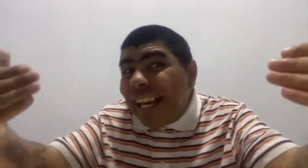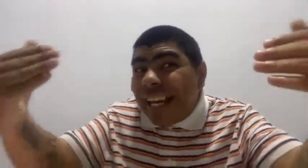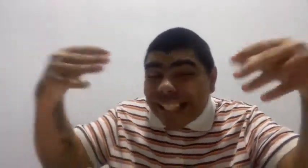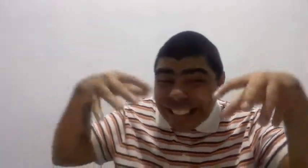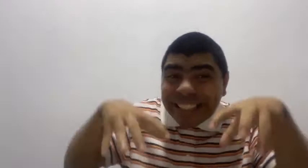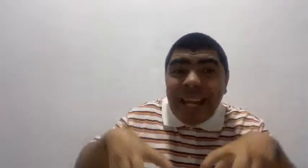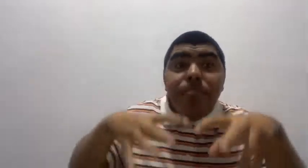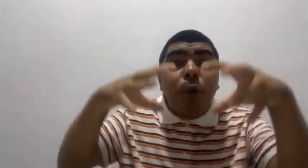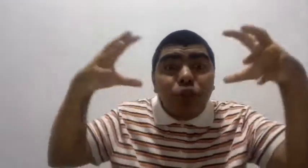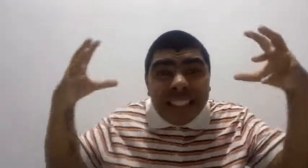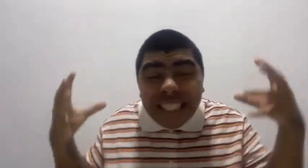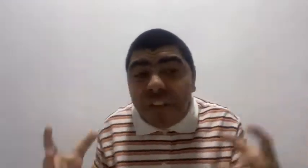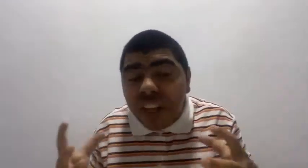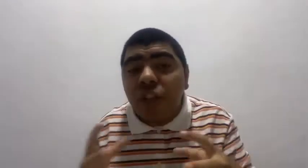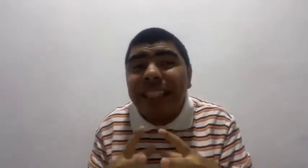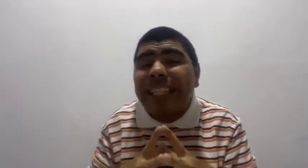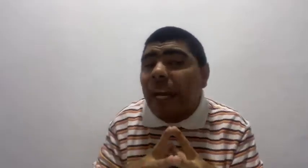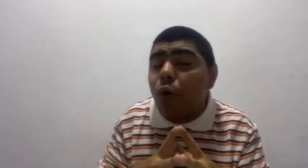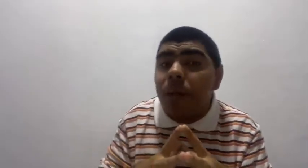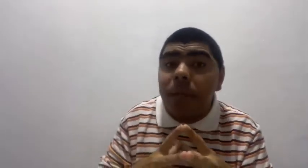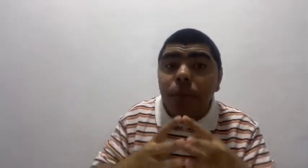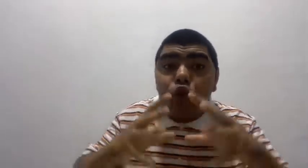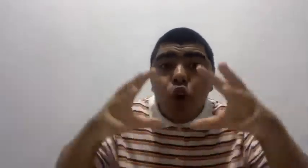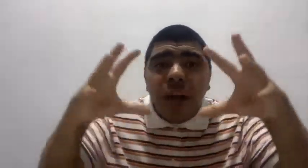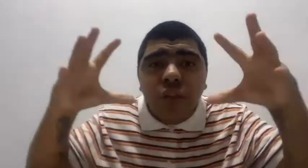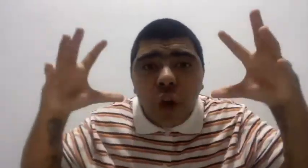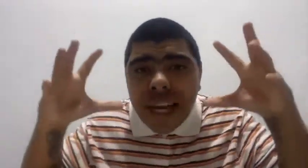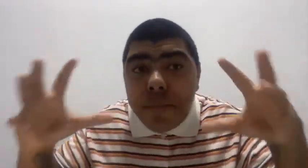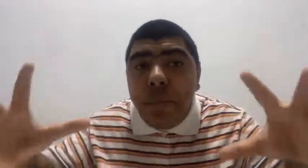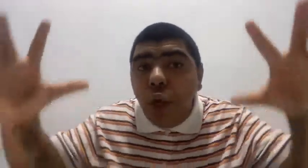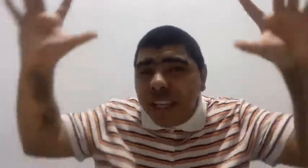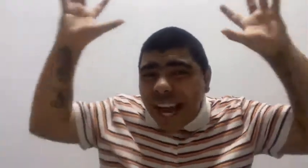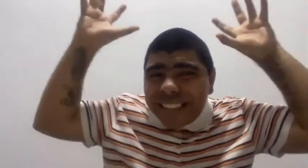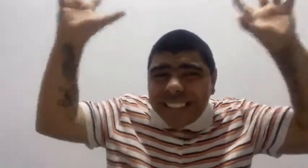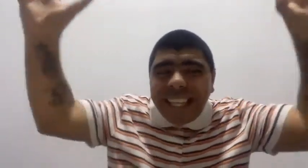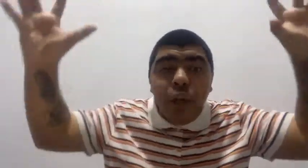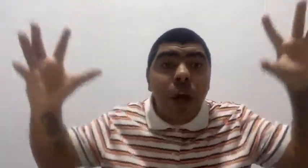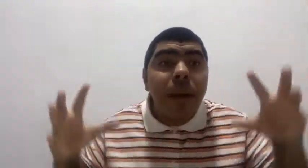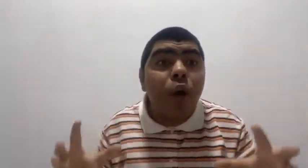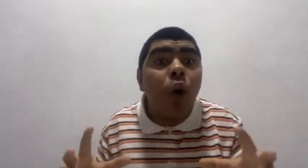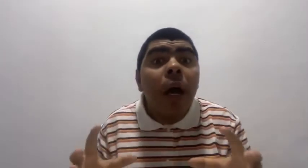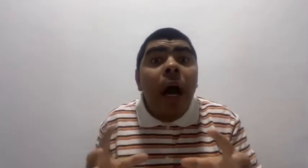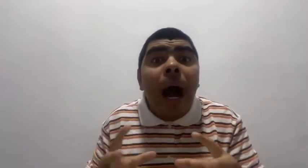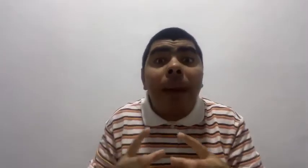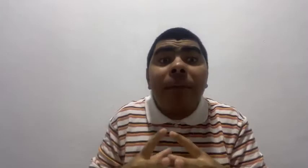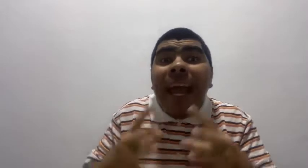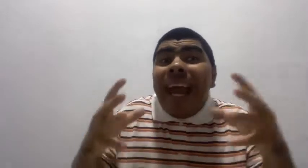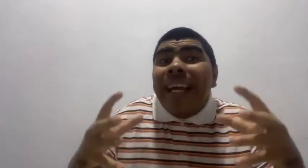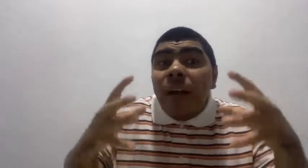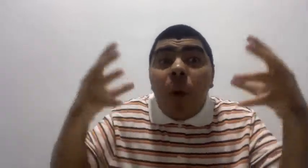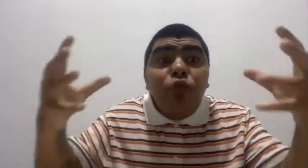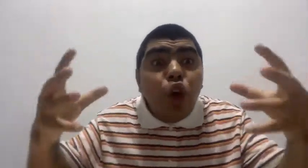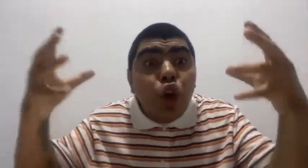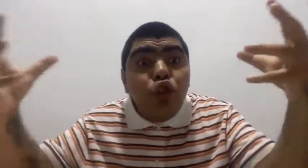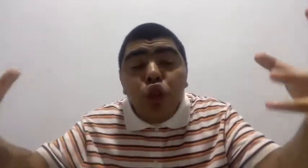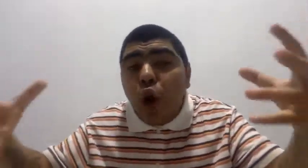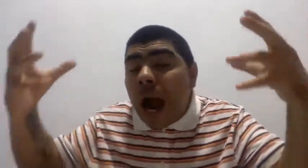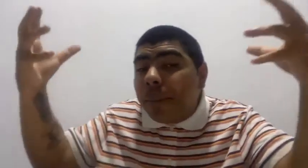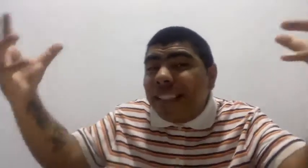en este tiempo tan difícil que estamos viviendo un corazón limpio delante de Dios, hermano. Amén. Es cuando nosotros